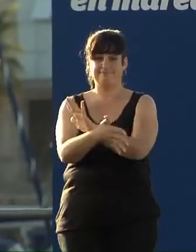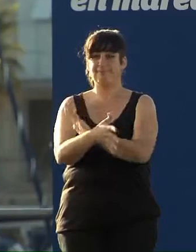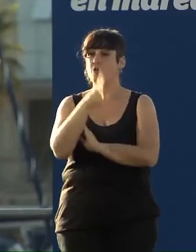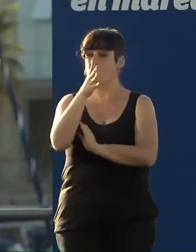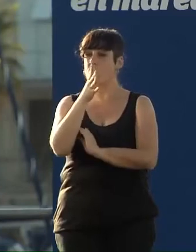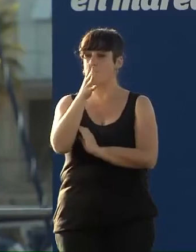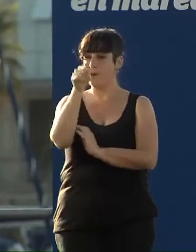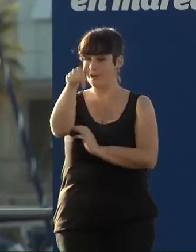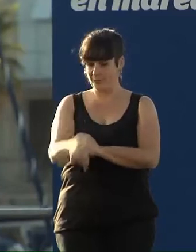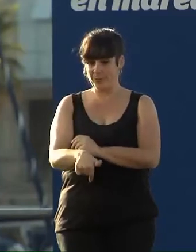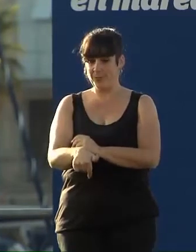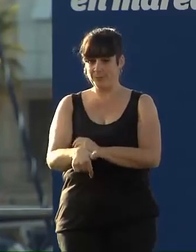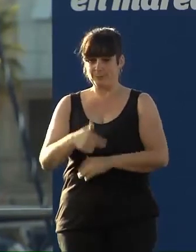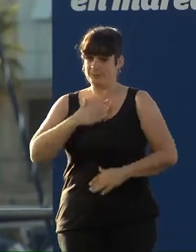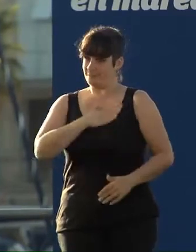placer